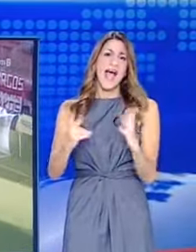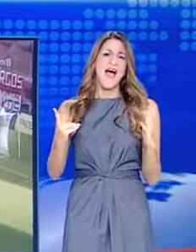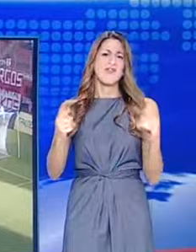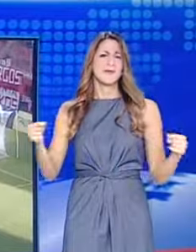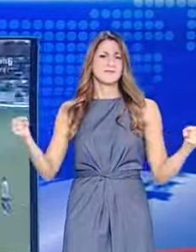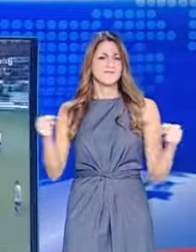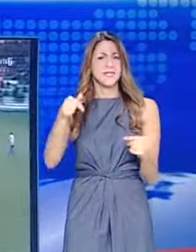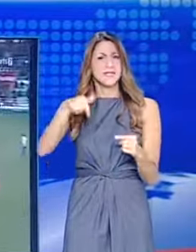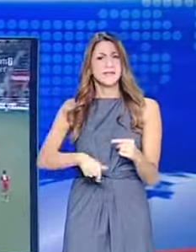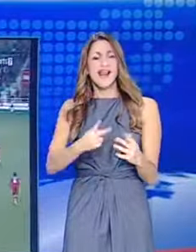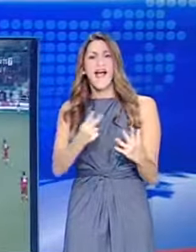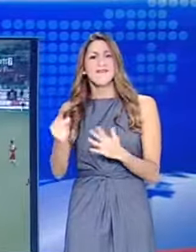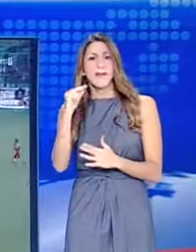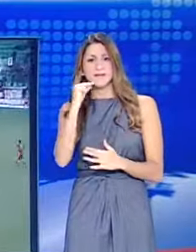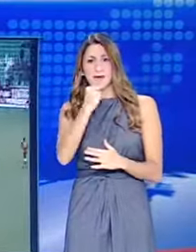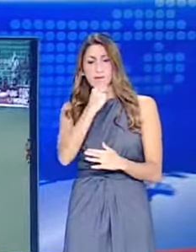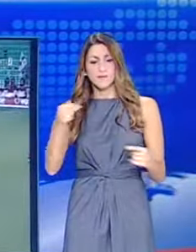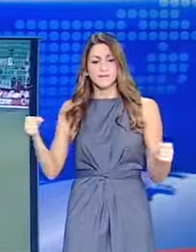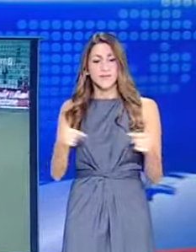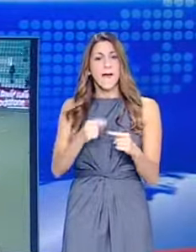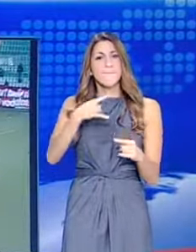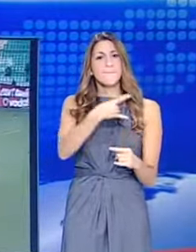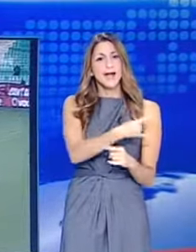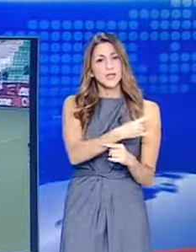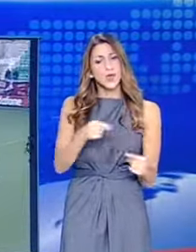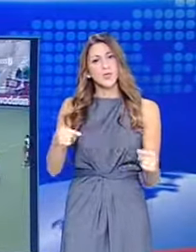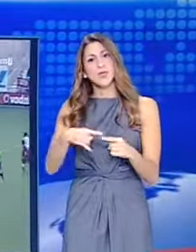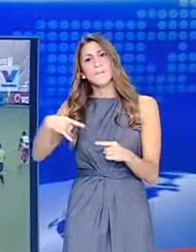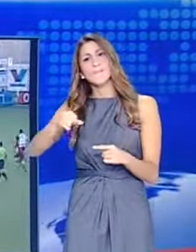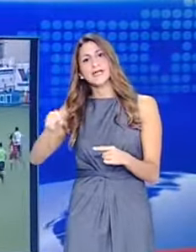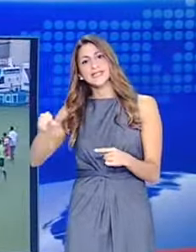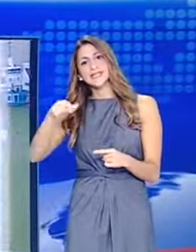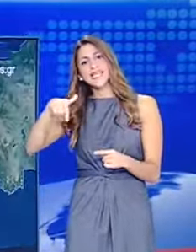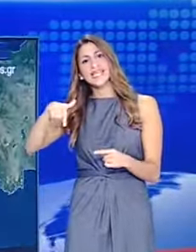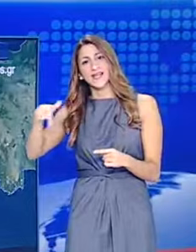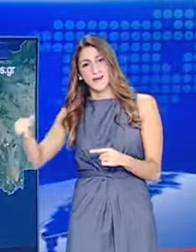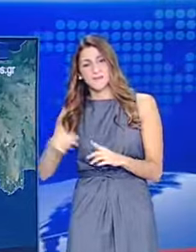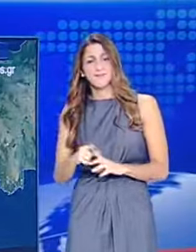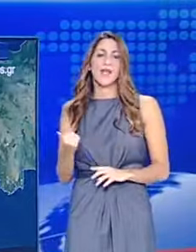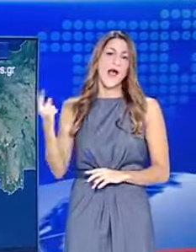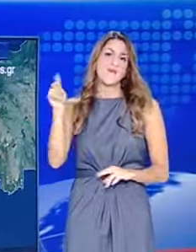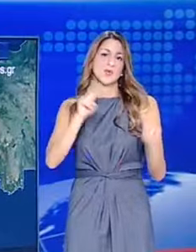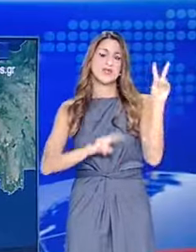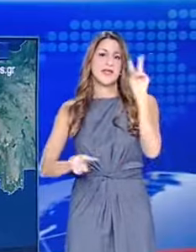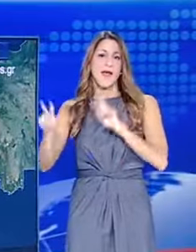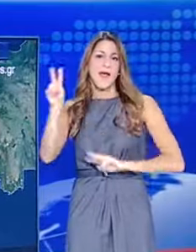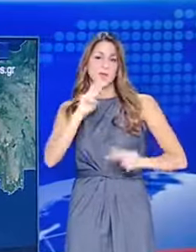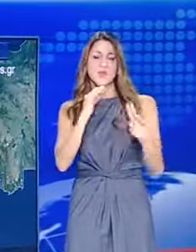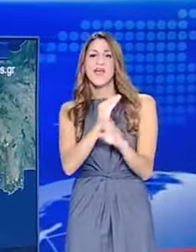απόψε στις 7:30 στο αγρίνιο με τον ανατολικό να φιλοξενεί τον μπας γιάννινα και μια ματιά στον καιρό στη δυτική ελλάδα καθώς και